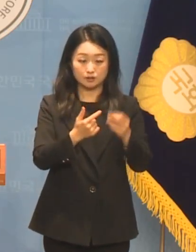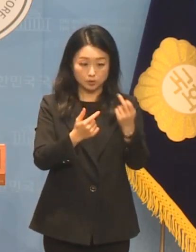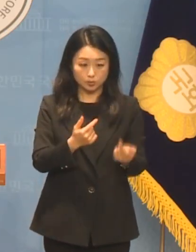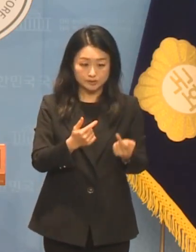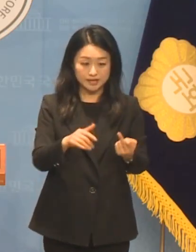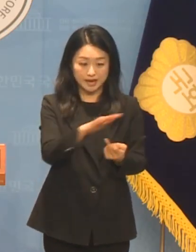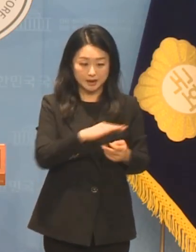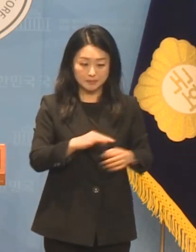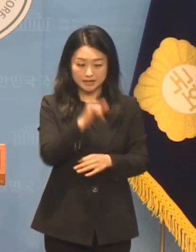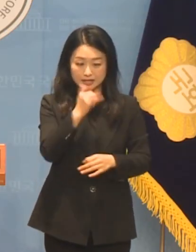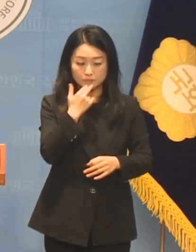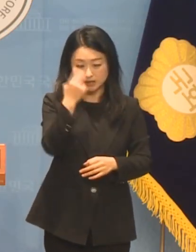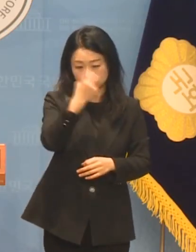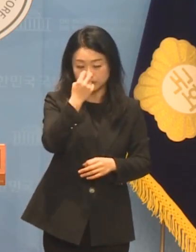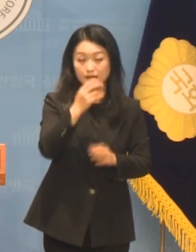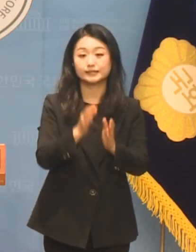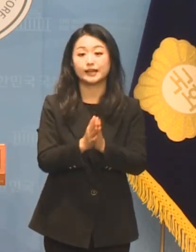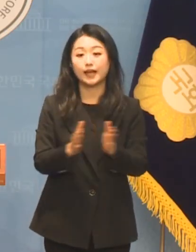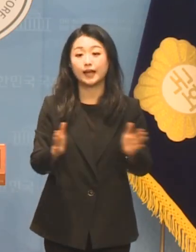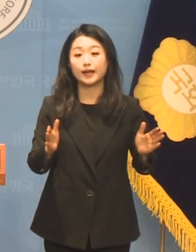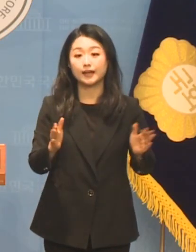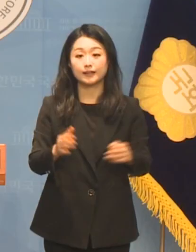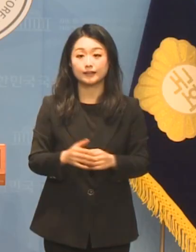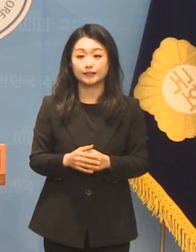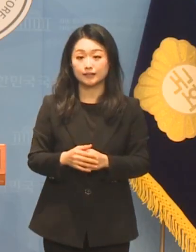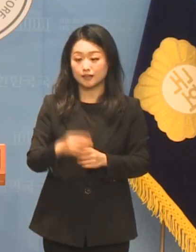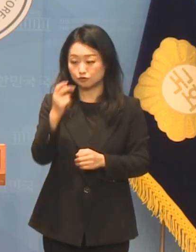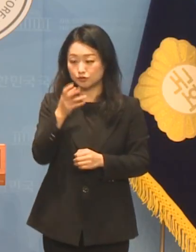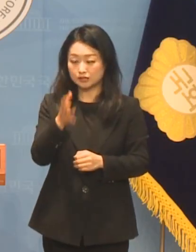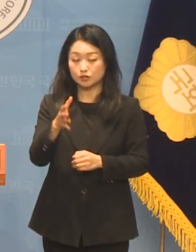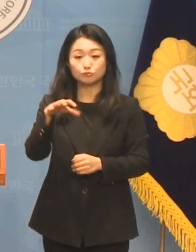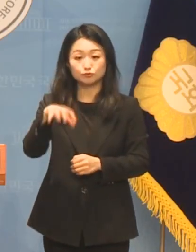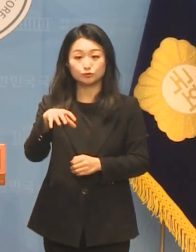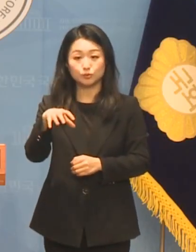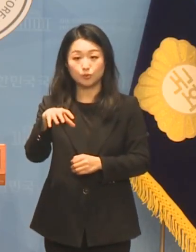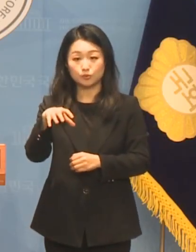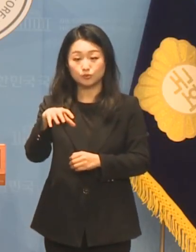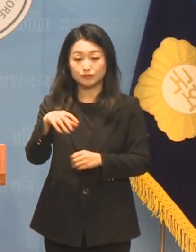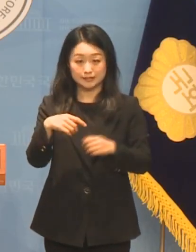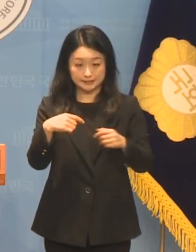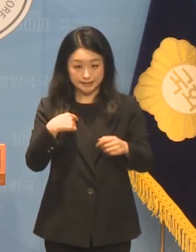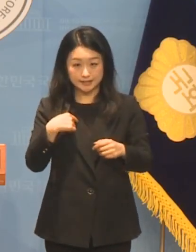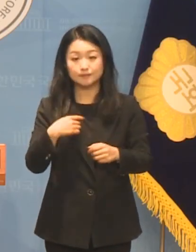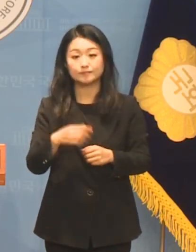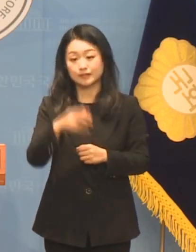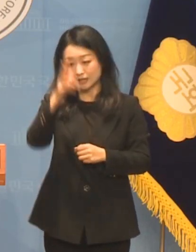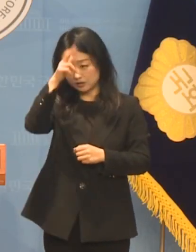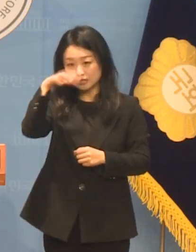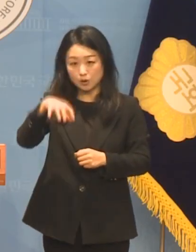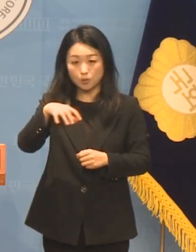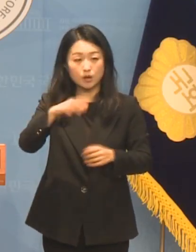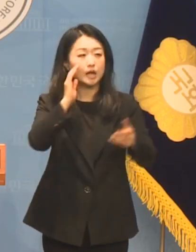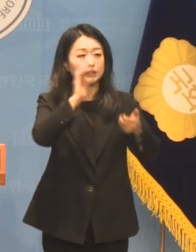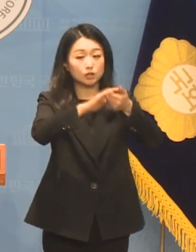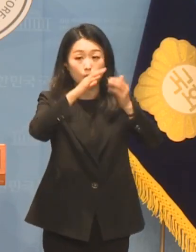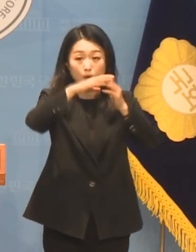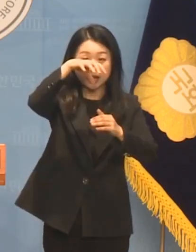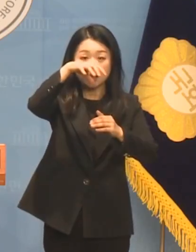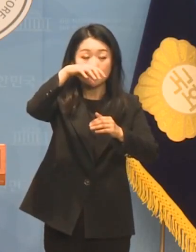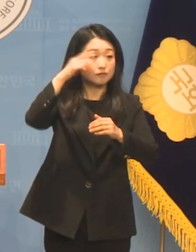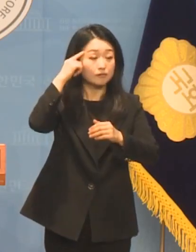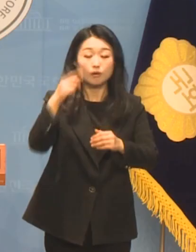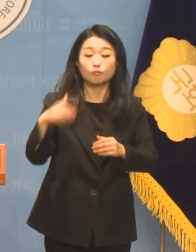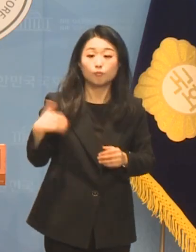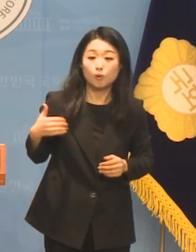사건을 수사하였습니다. 담당 수사관은 물론 저 또한 해당 첩보의 출처가 청와대라는 것은 전혀